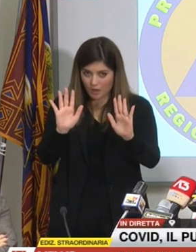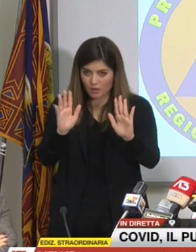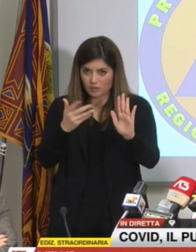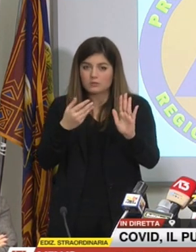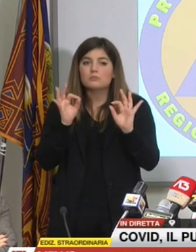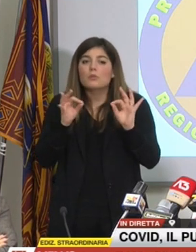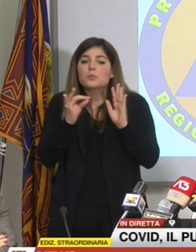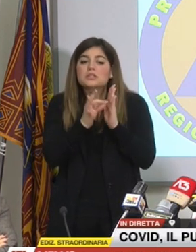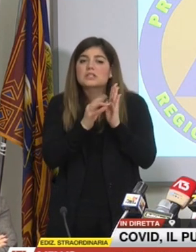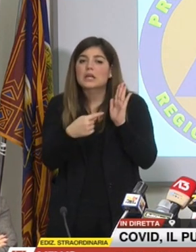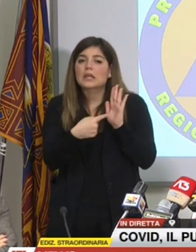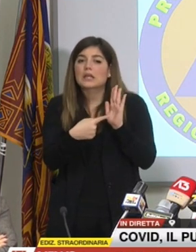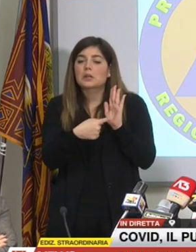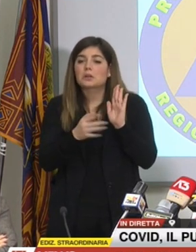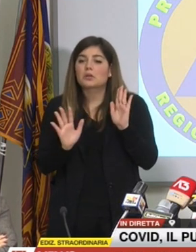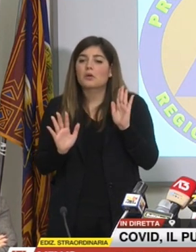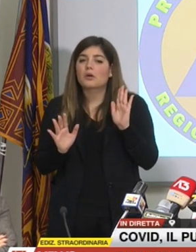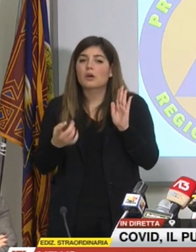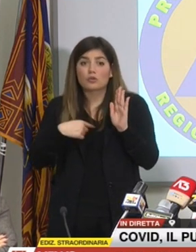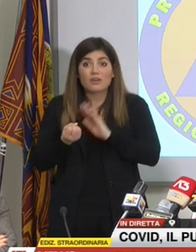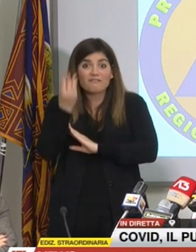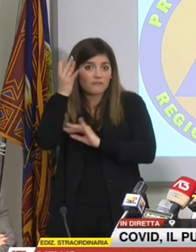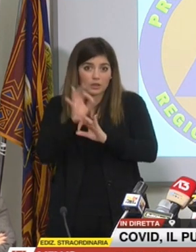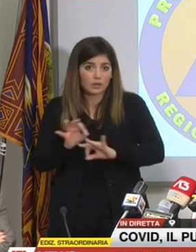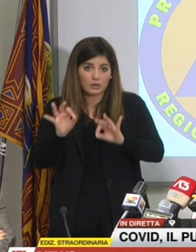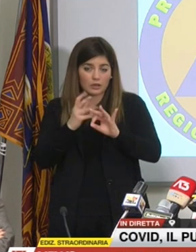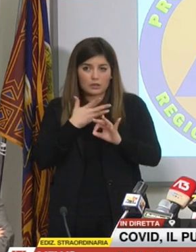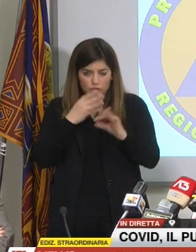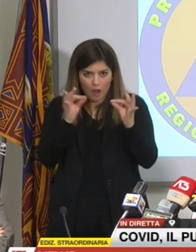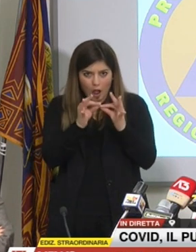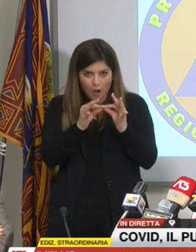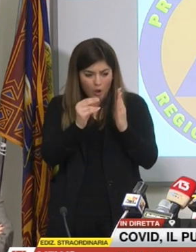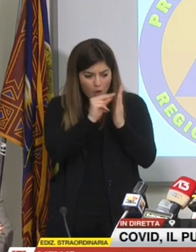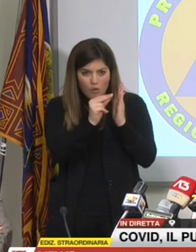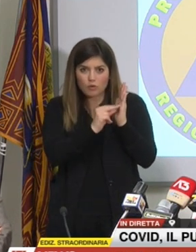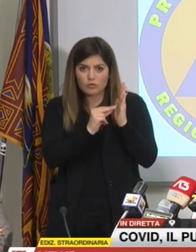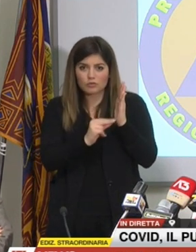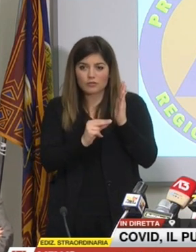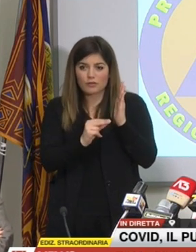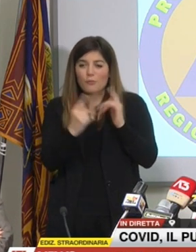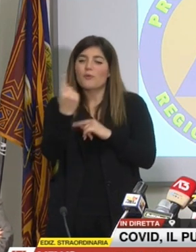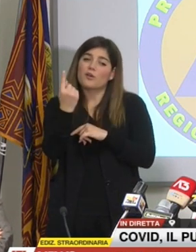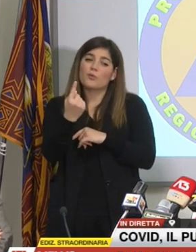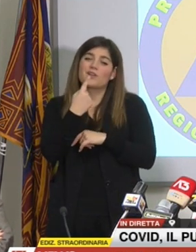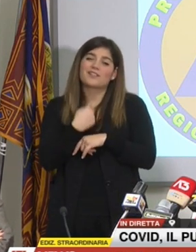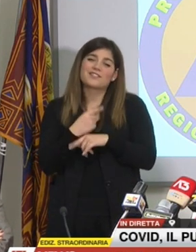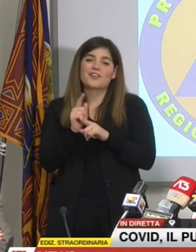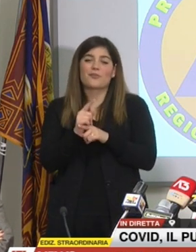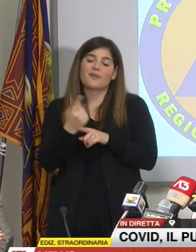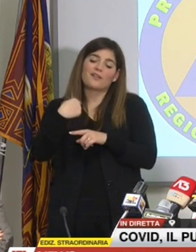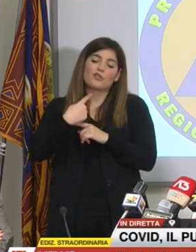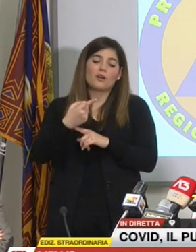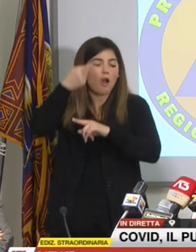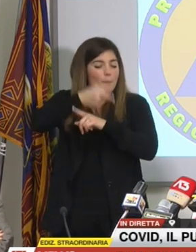applicare l'accordo, non l'abbiamo inventate noi ste robe. Lo dico anche a quelli che scrivono, che dicono che noi non obblighiamo nessuno, cioè